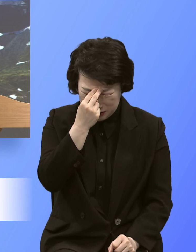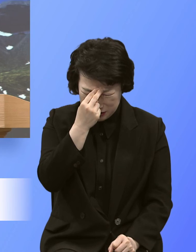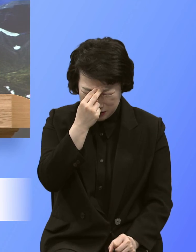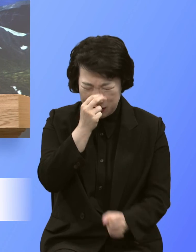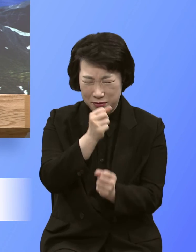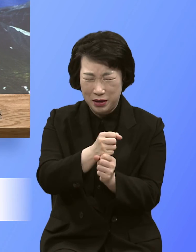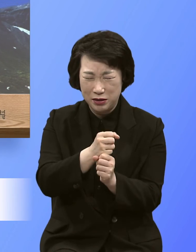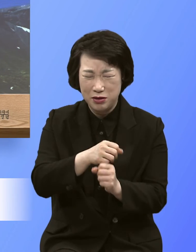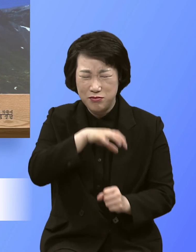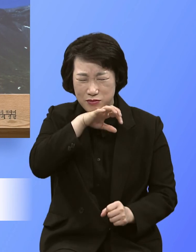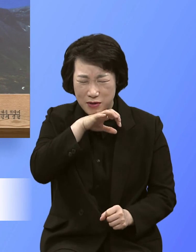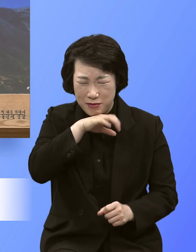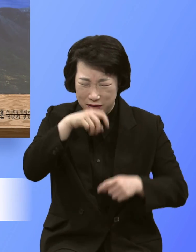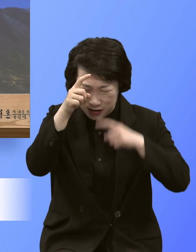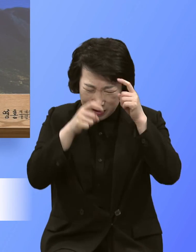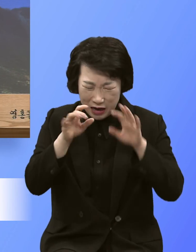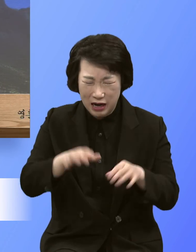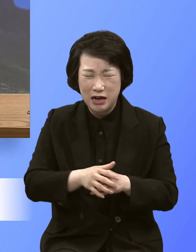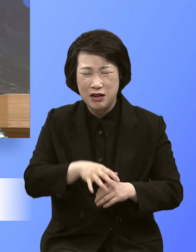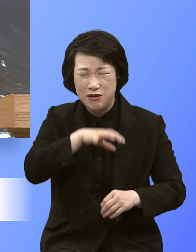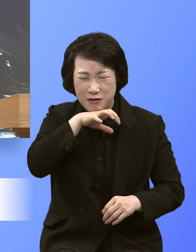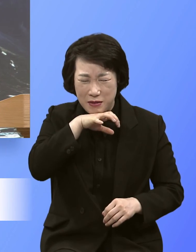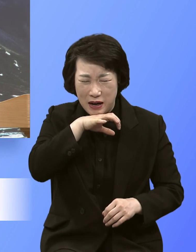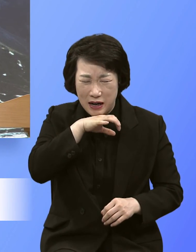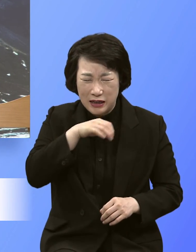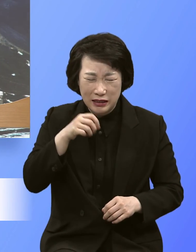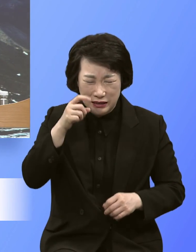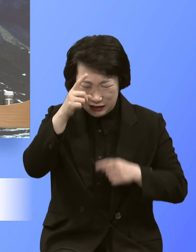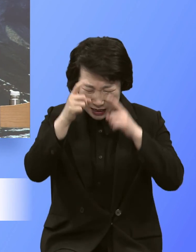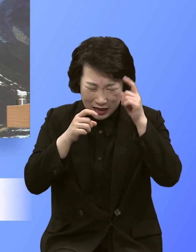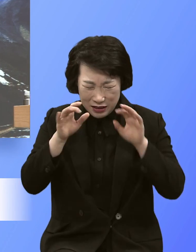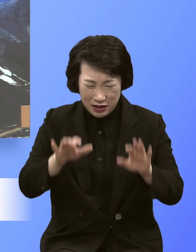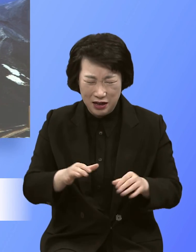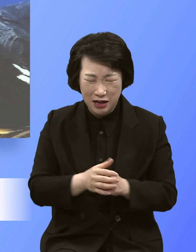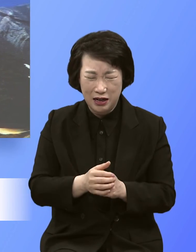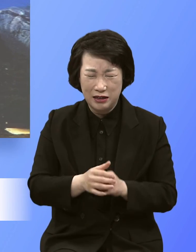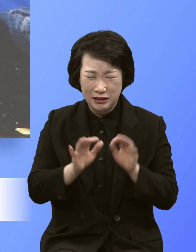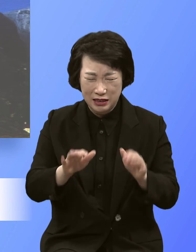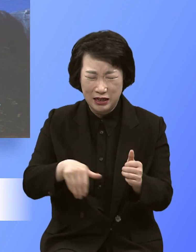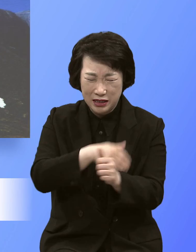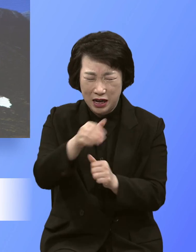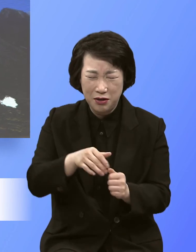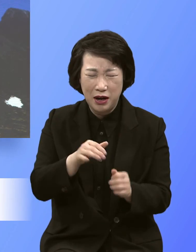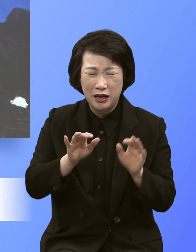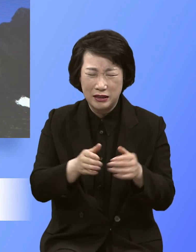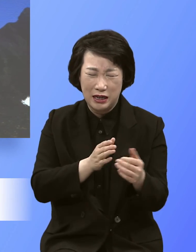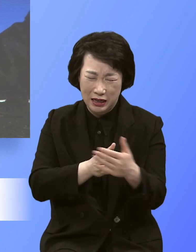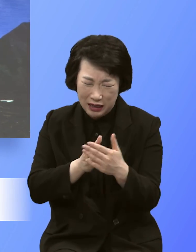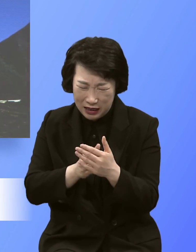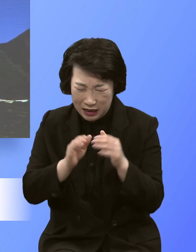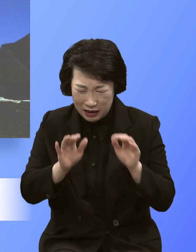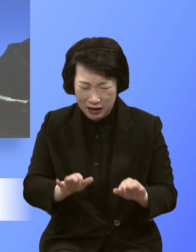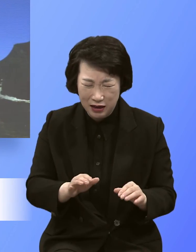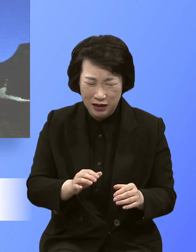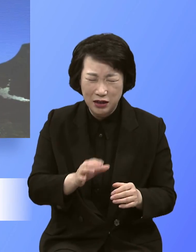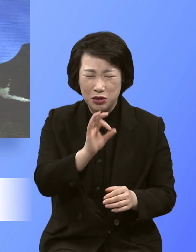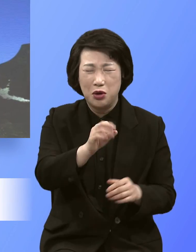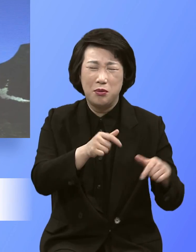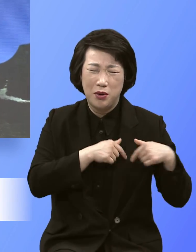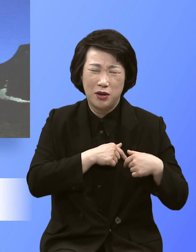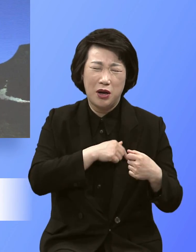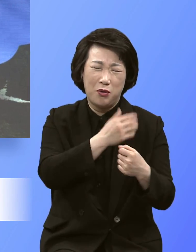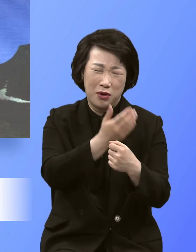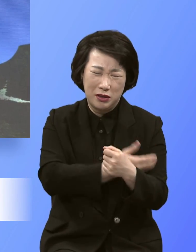근심 걱정 불만 불평 원망 짜증 그 현실 상황 아버지 하나님이여 돈